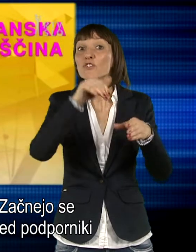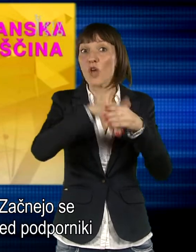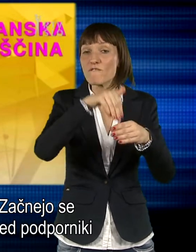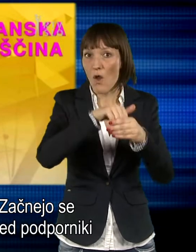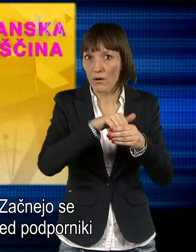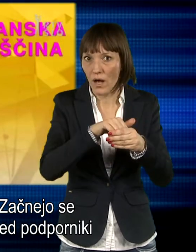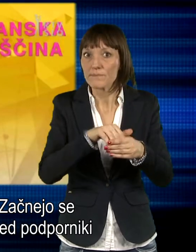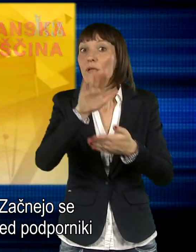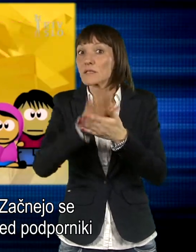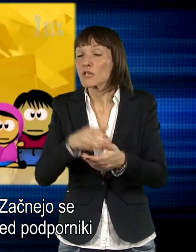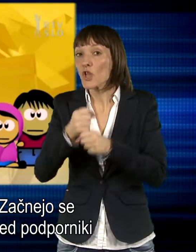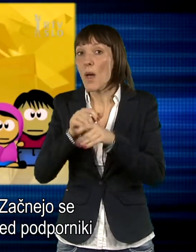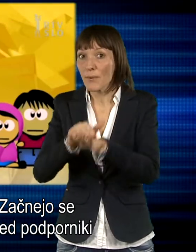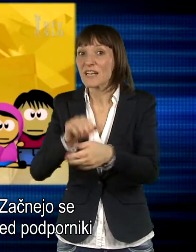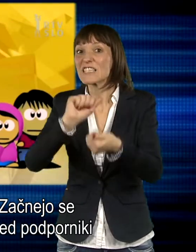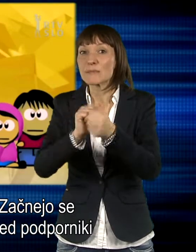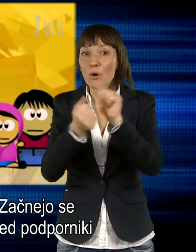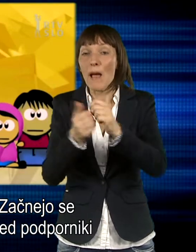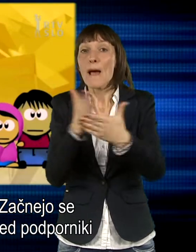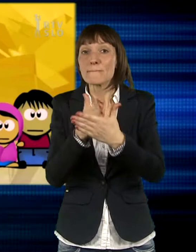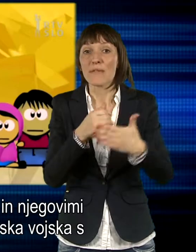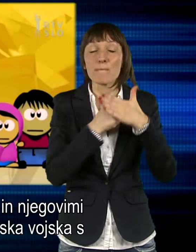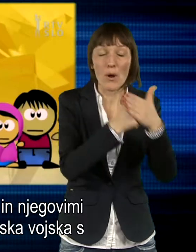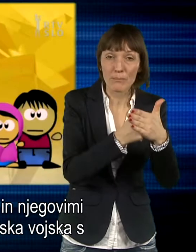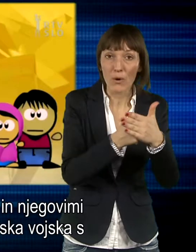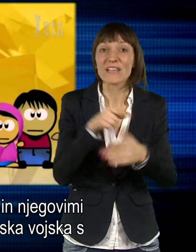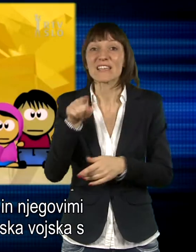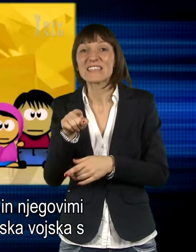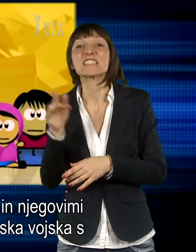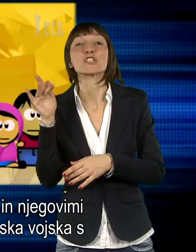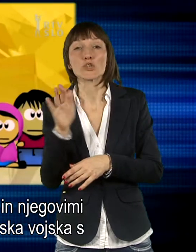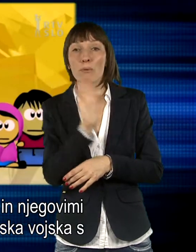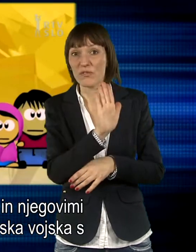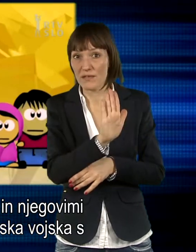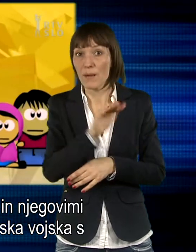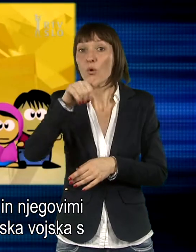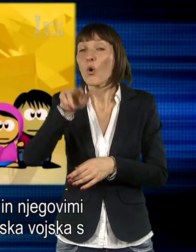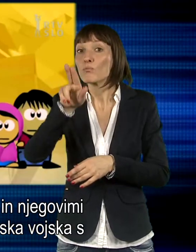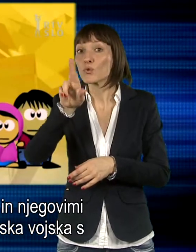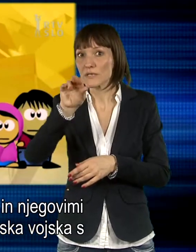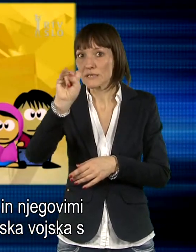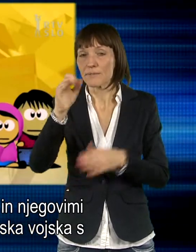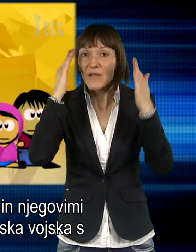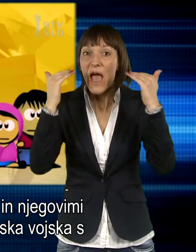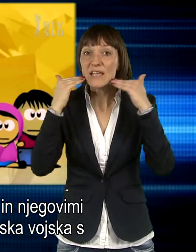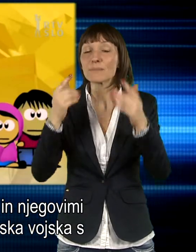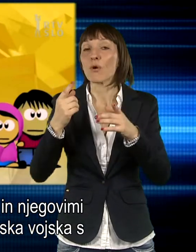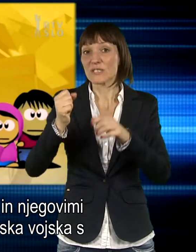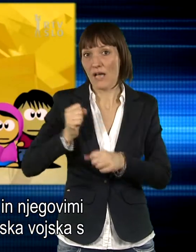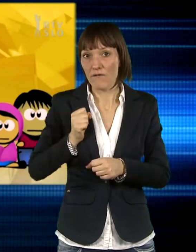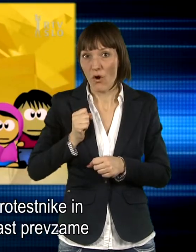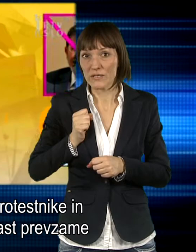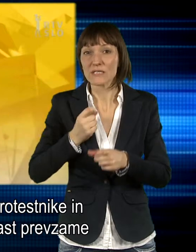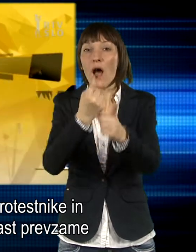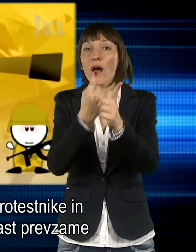prej. Začnejo se protesti ter spopadi med podporniki Mohameda Mursija in njegovimi nasprotniki. Egiptovska